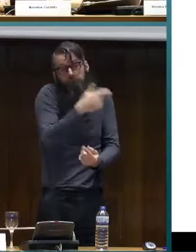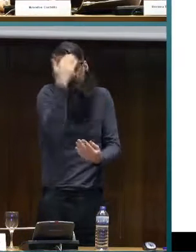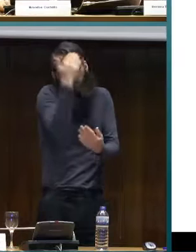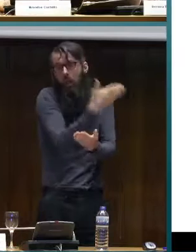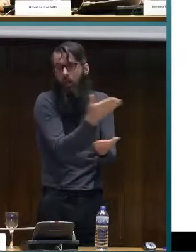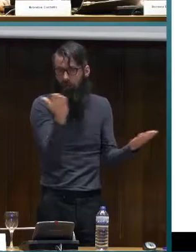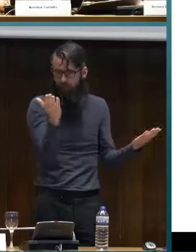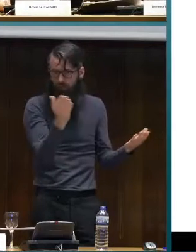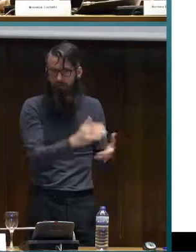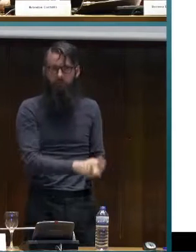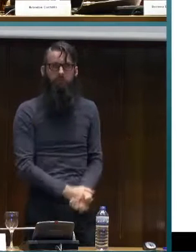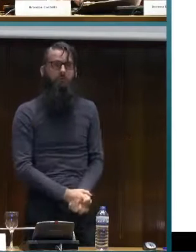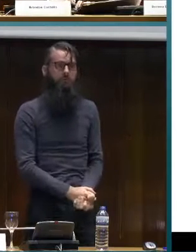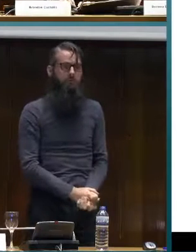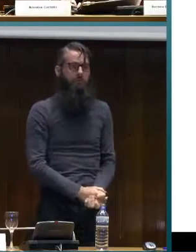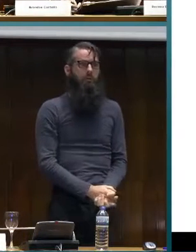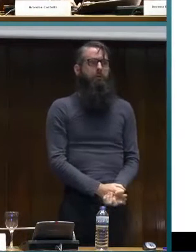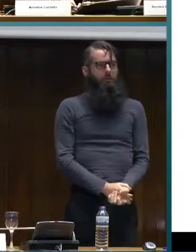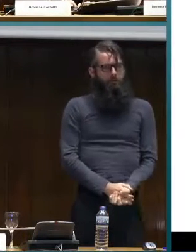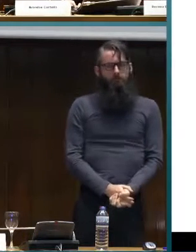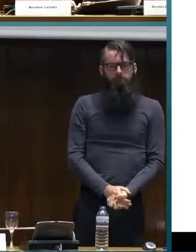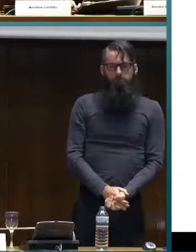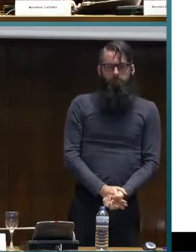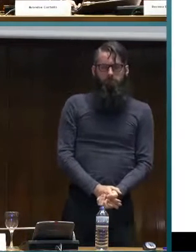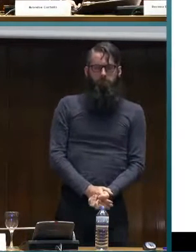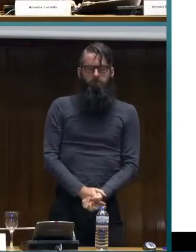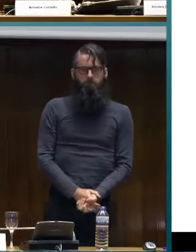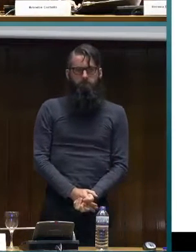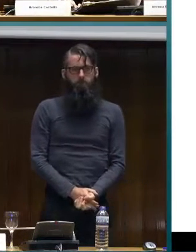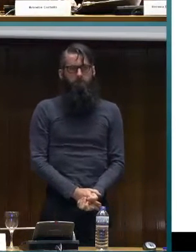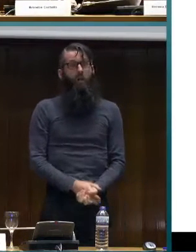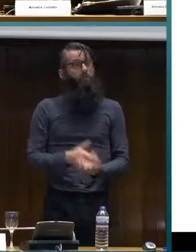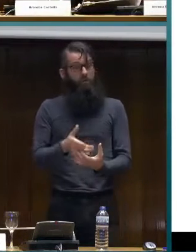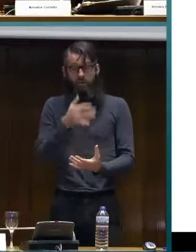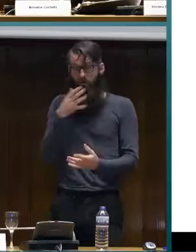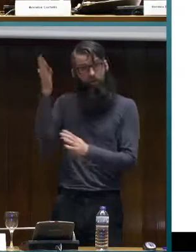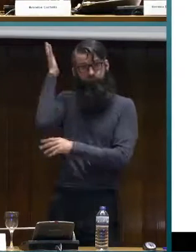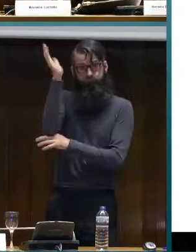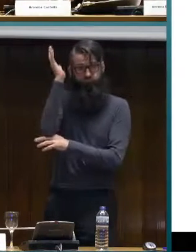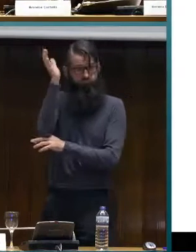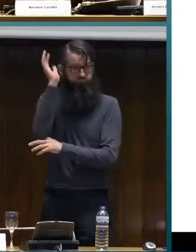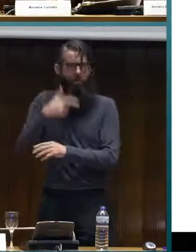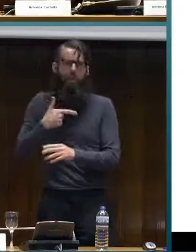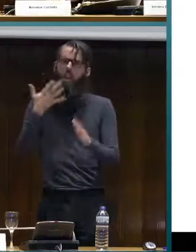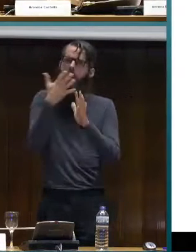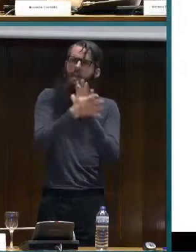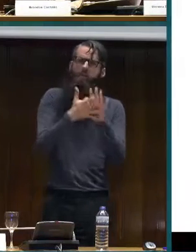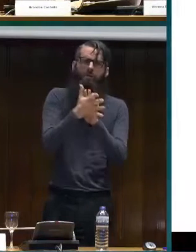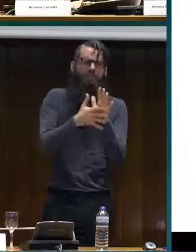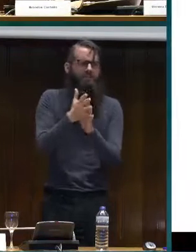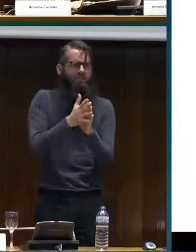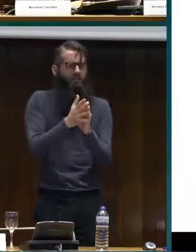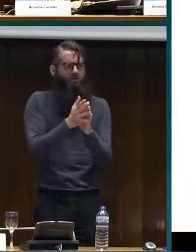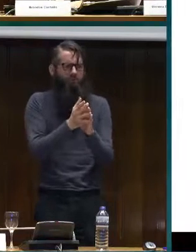Y aquí en esta presentación nos referiremos todo el rato a cuáles son las estrategias que utiliza las lenguas de signos para marcar esta